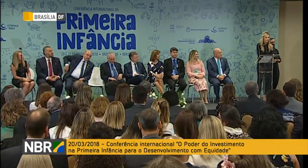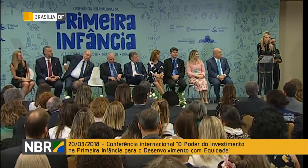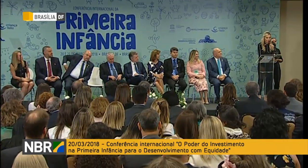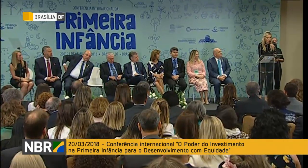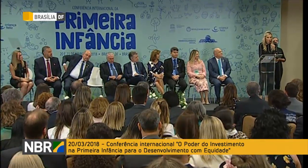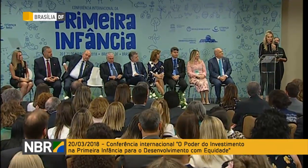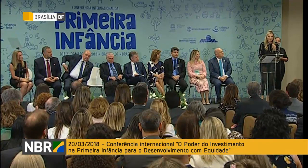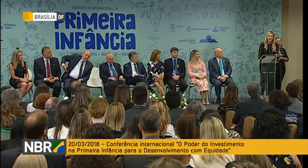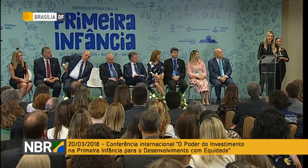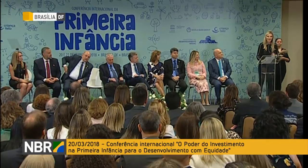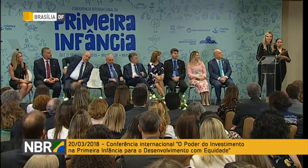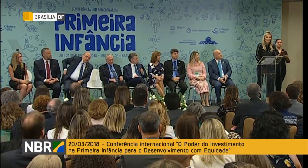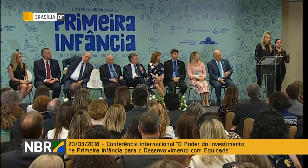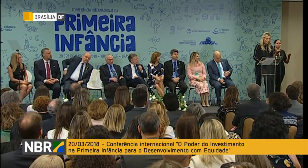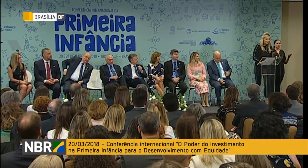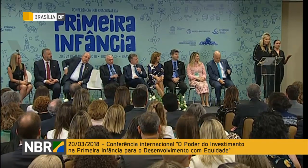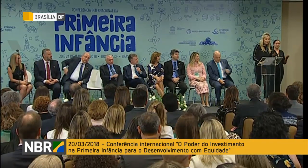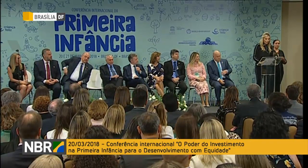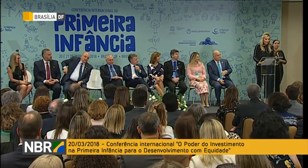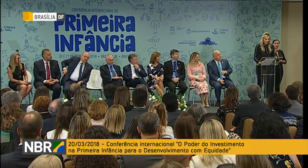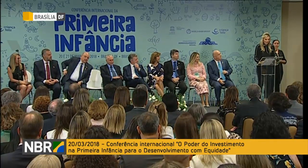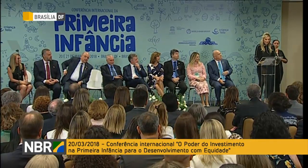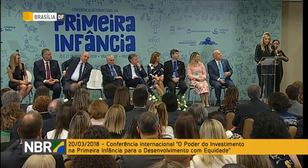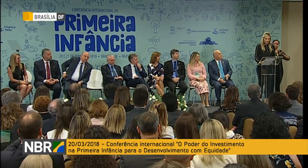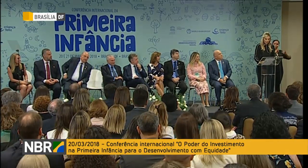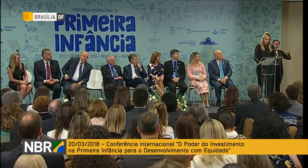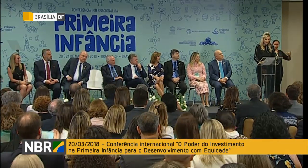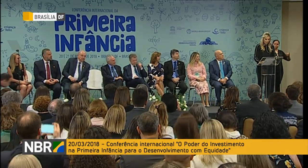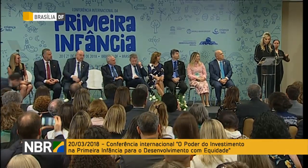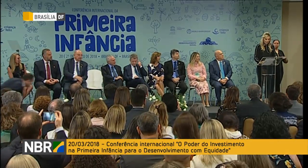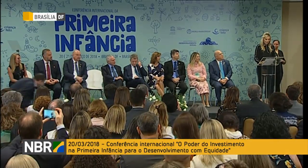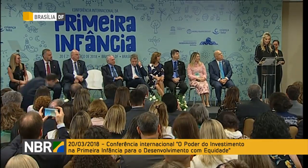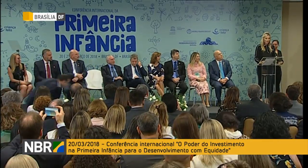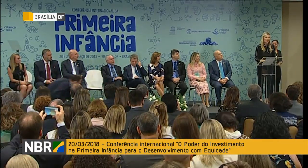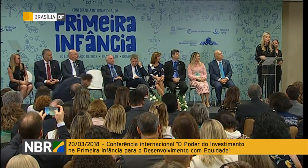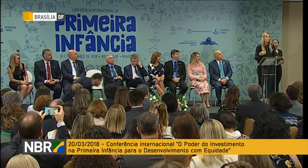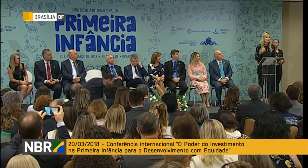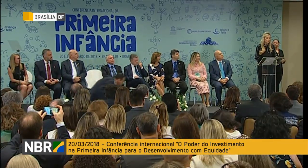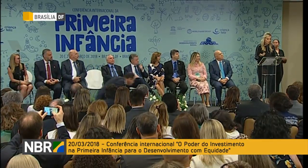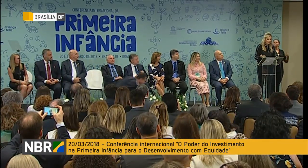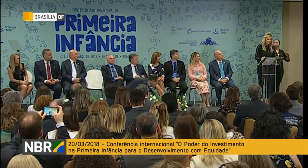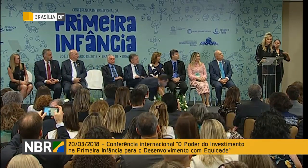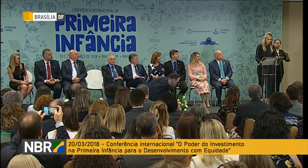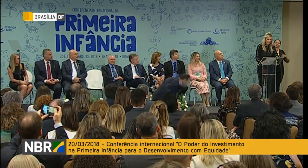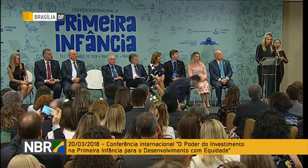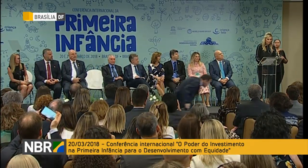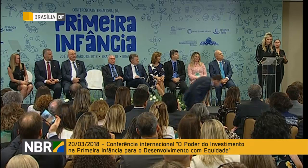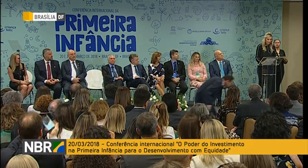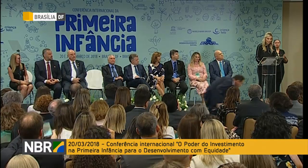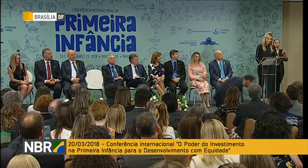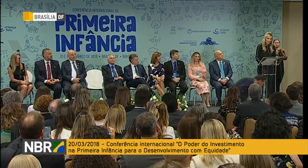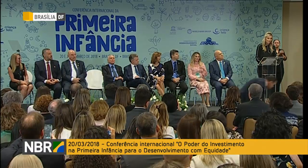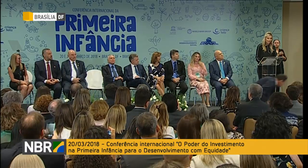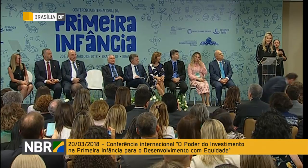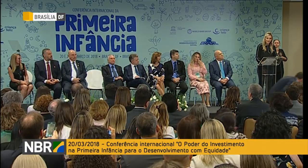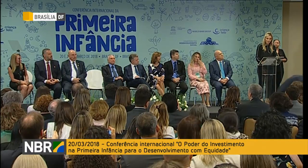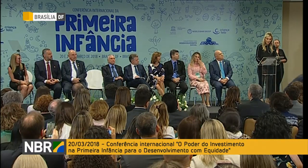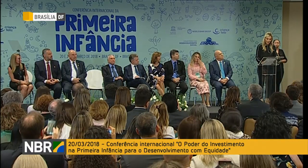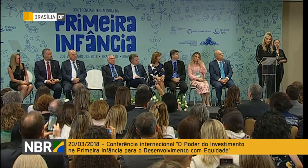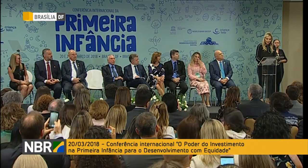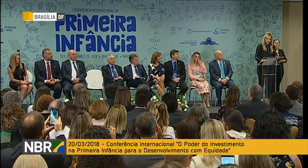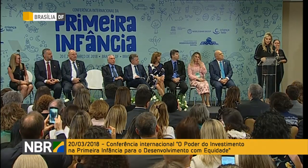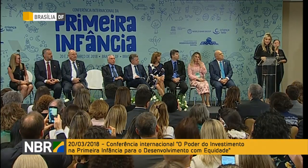Boa tarde a todos. Quero dizer que é uma honra participar deste evento ao lado dos gestores estaduais do programa Criança